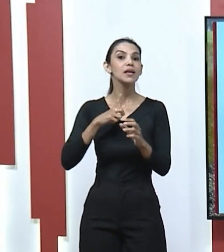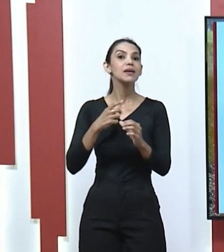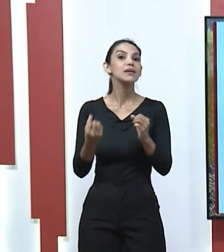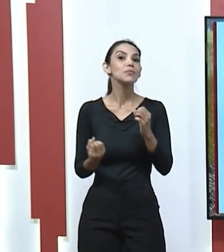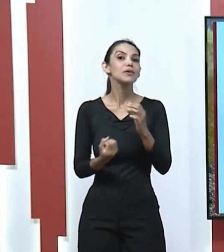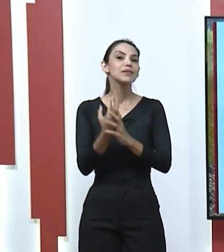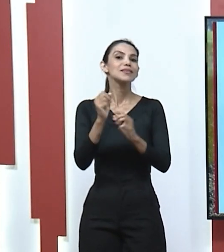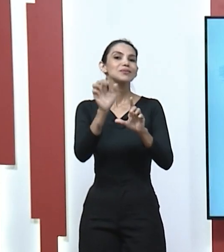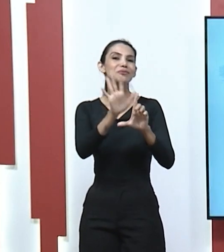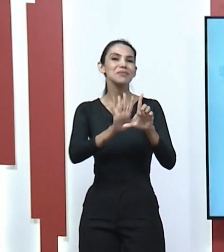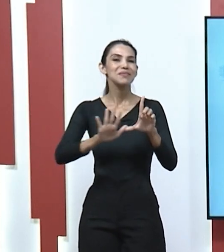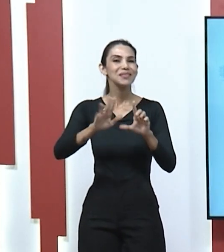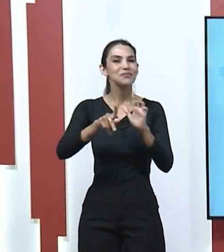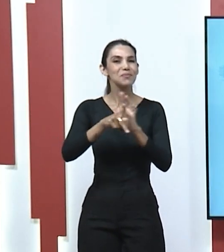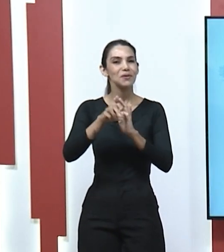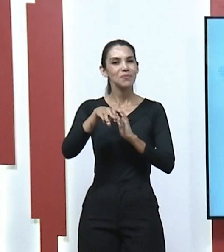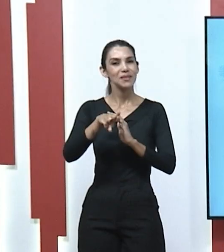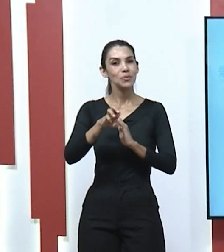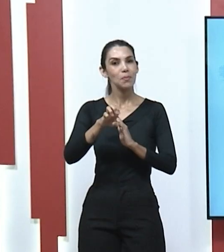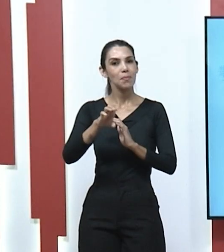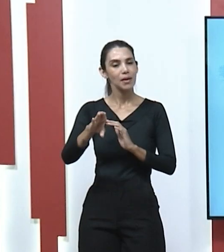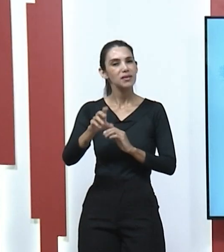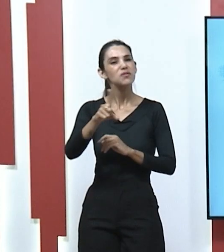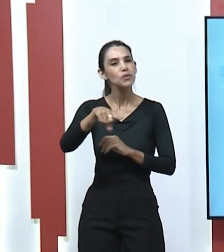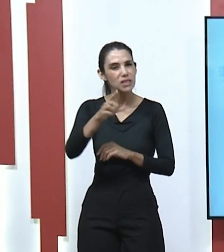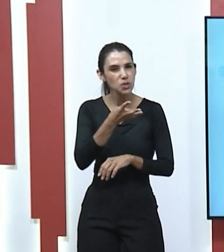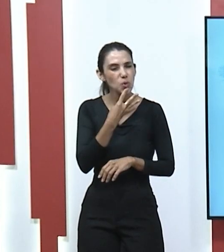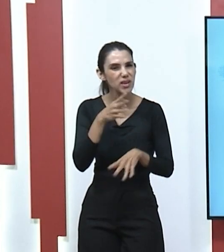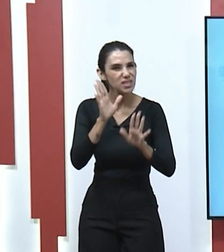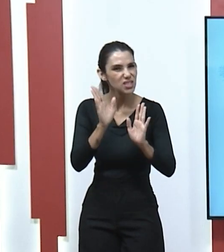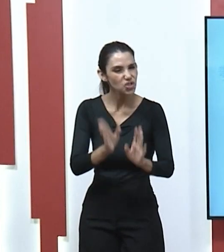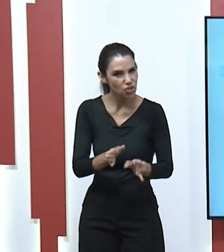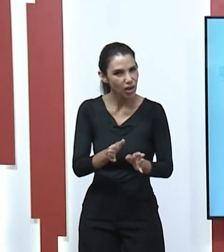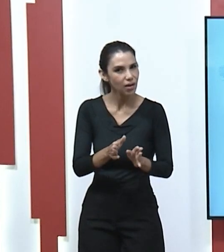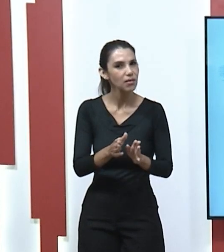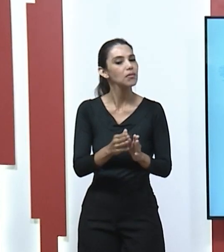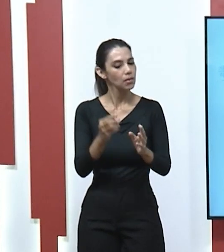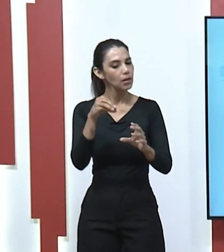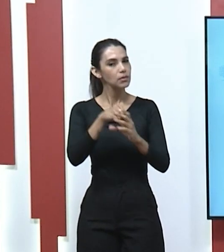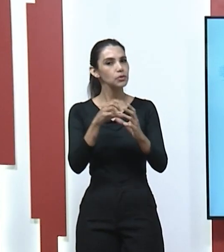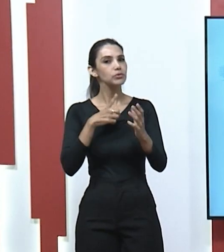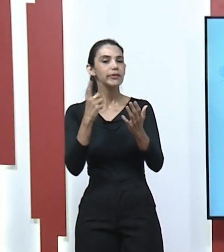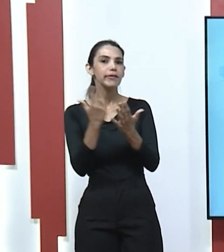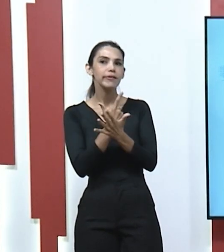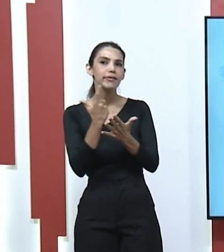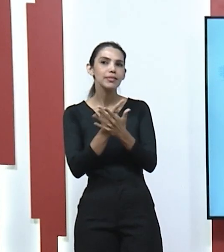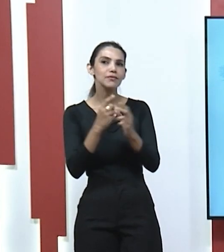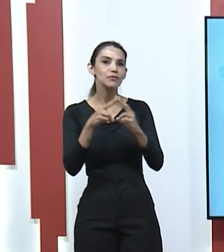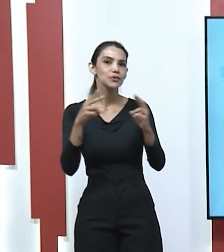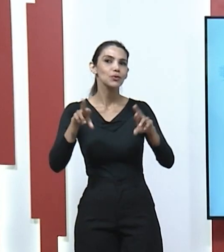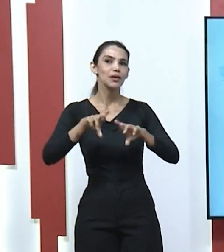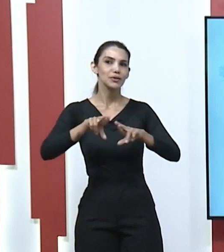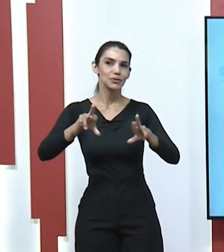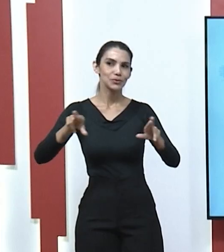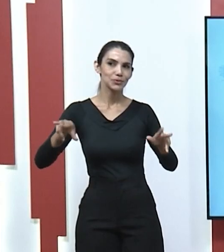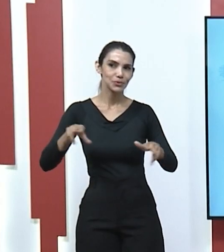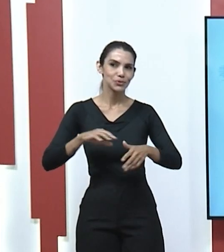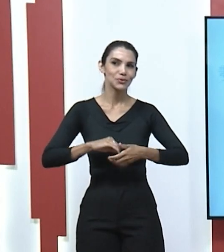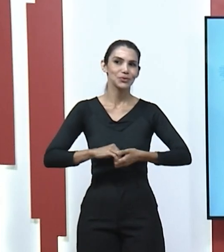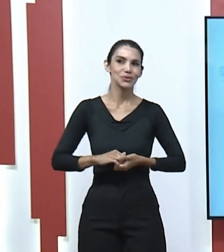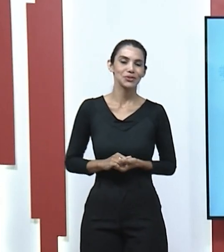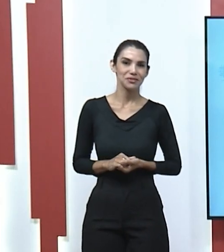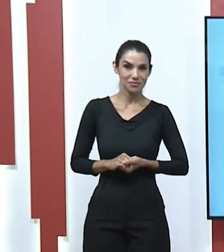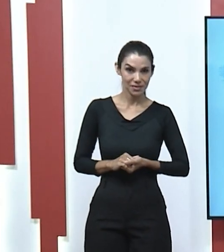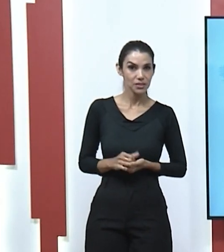uma plataforma do MEC. Você conhece essa plataforma do MEC de livros? Se ainda não, sabe dessa oportunidade? Se